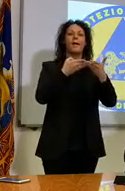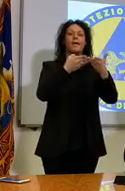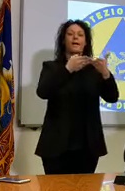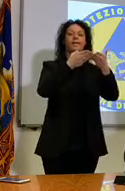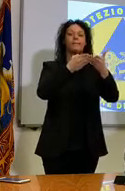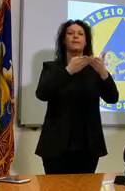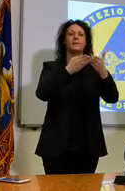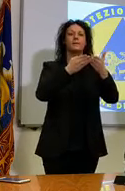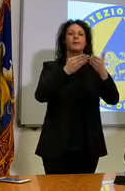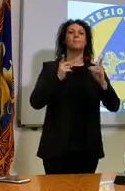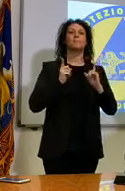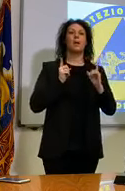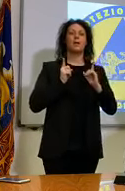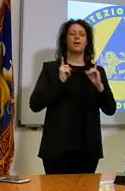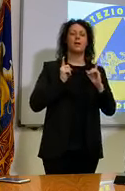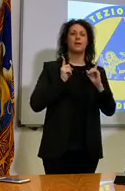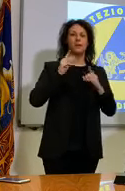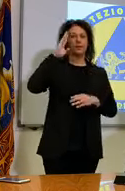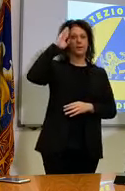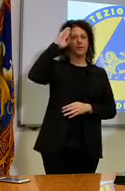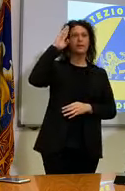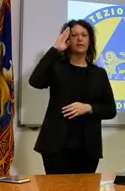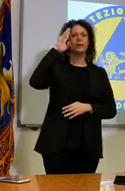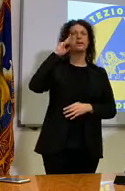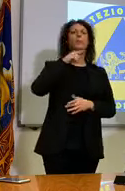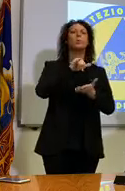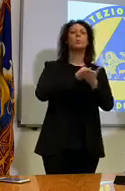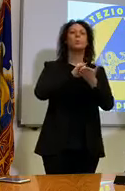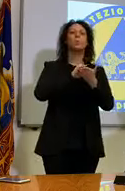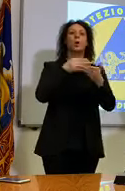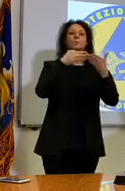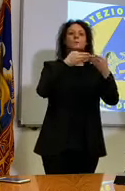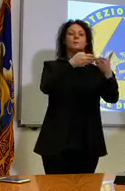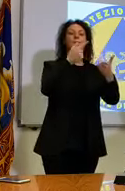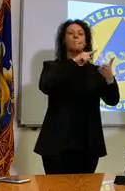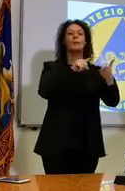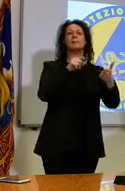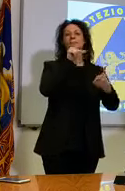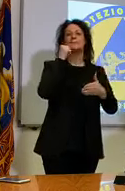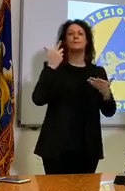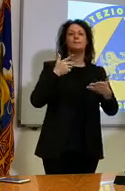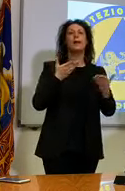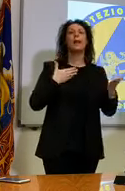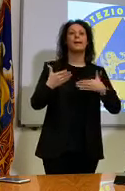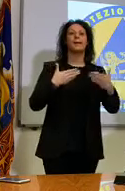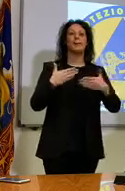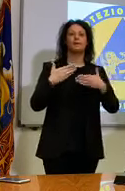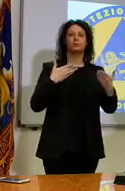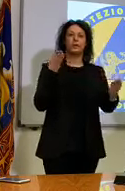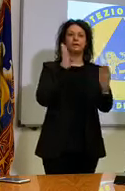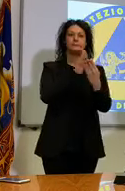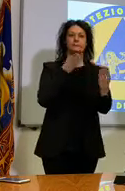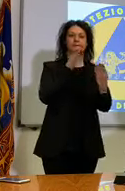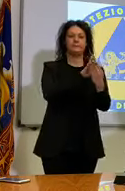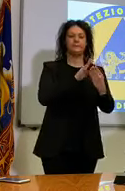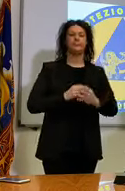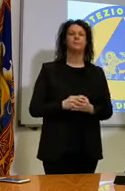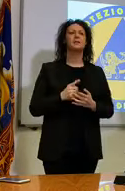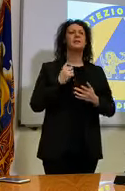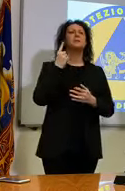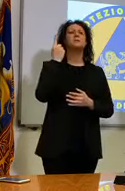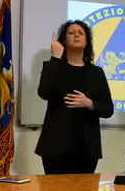New York, quindi proprio per far fronte a quello che è l'emergenza. E se poi interessa qualcuno posso anche